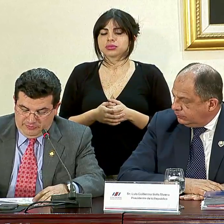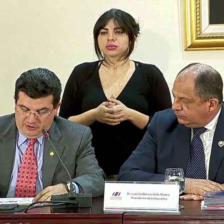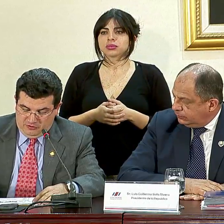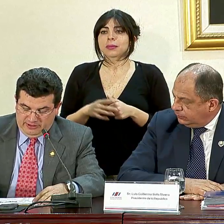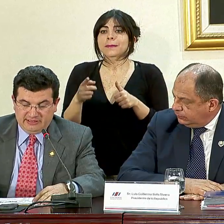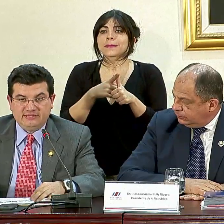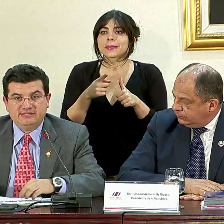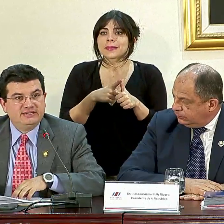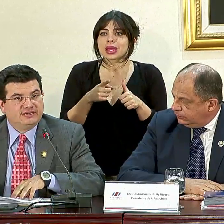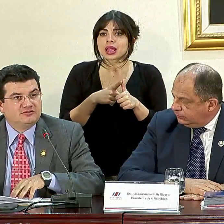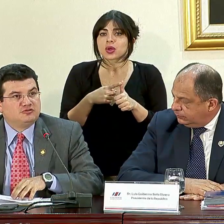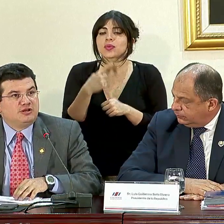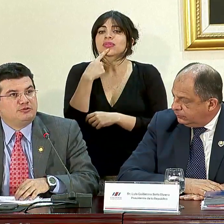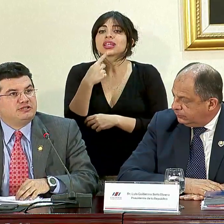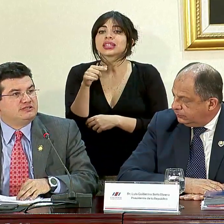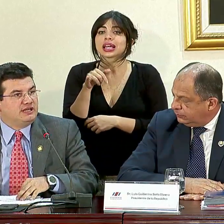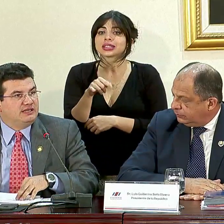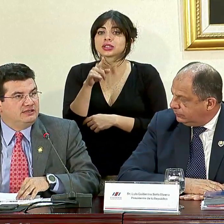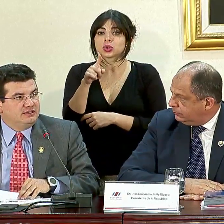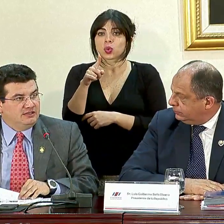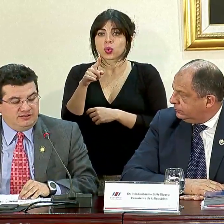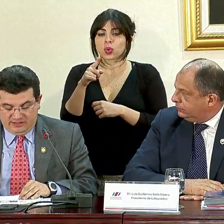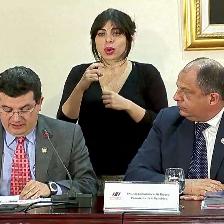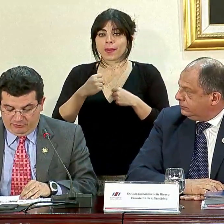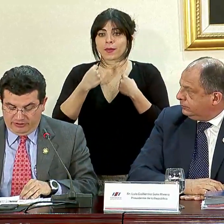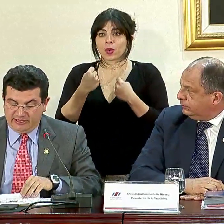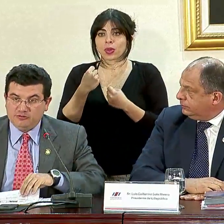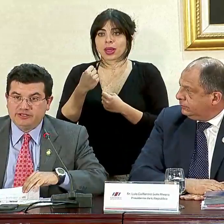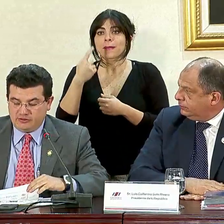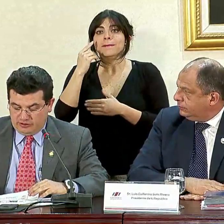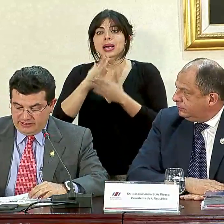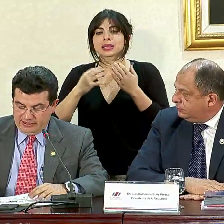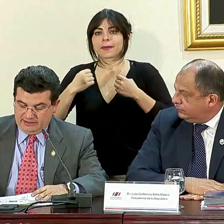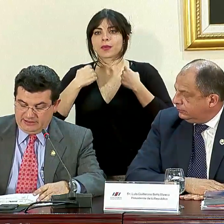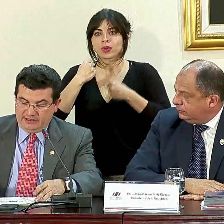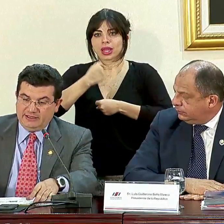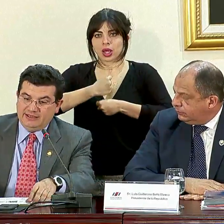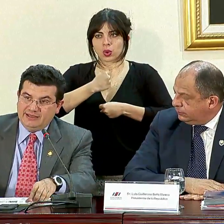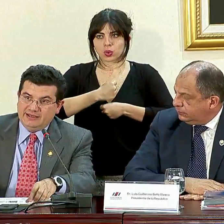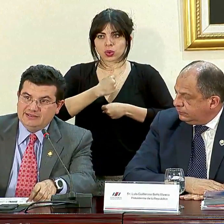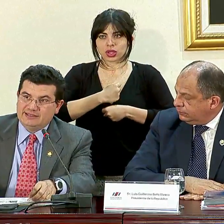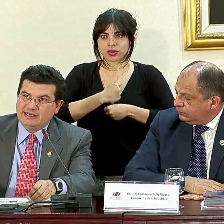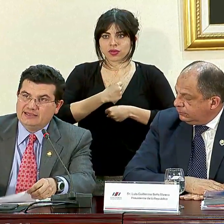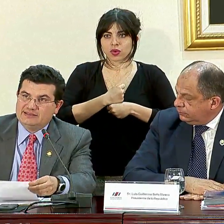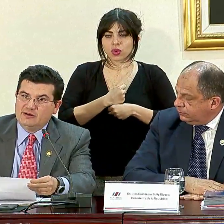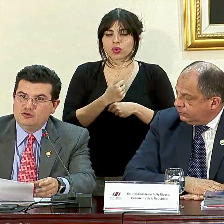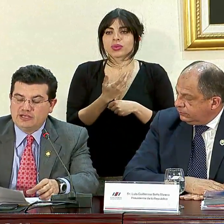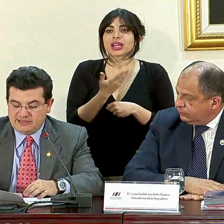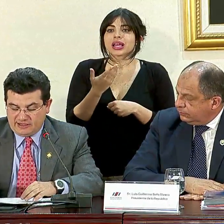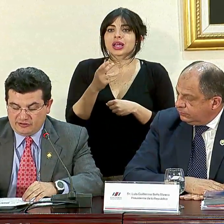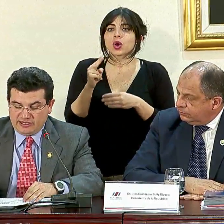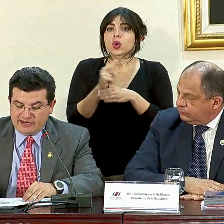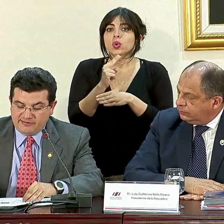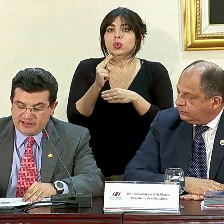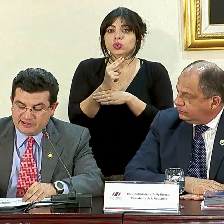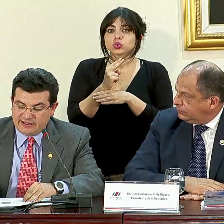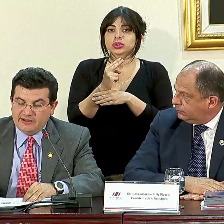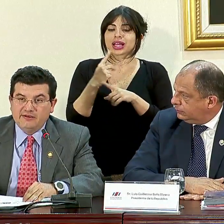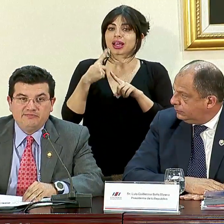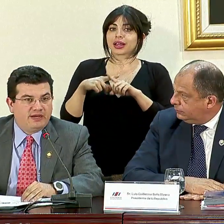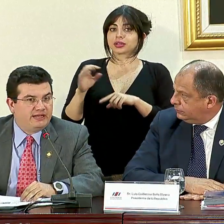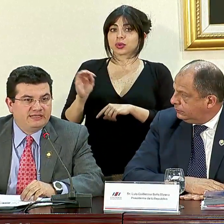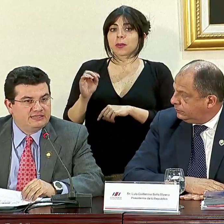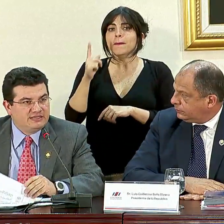Lo primero es decir que esto es una potestad del Poder Ejecutivo que se usa